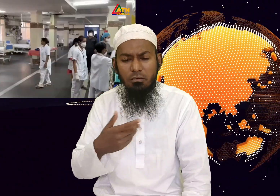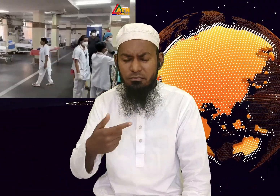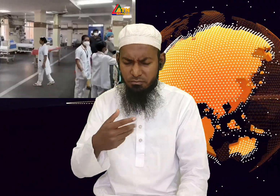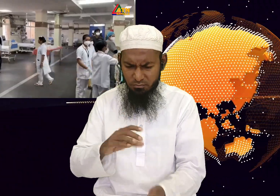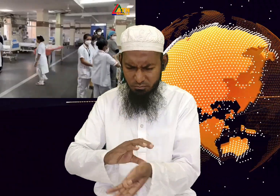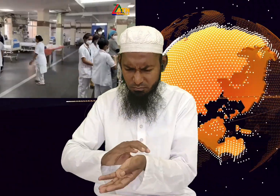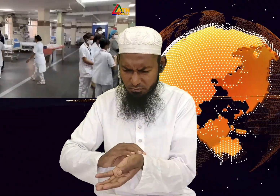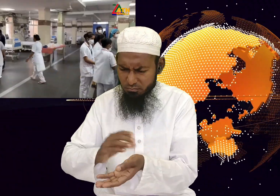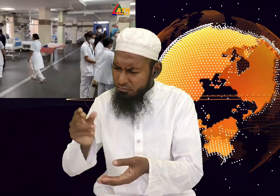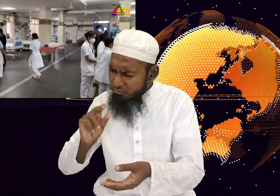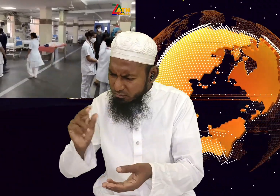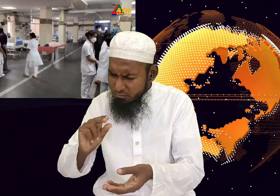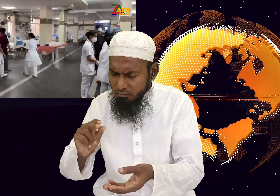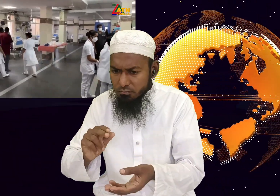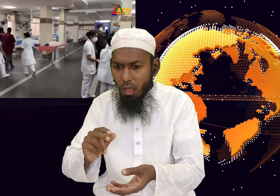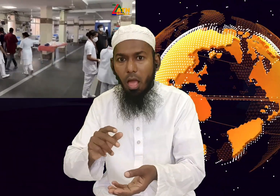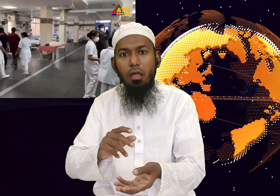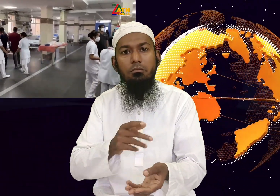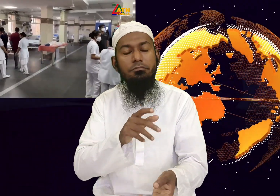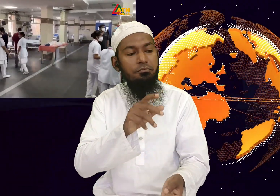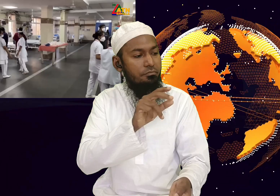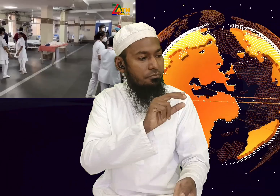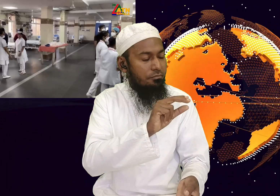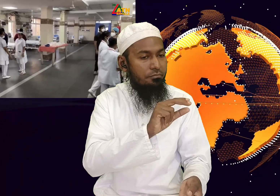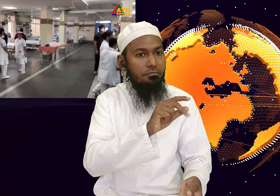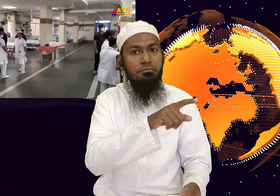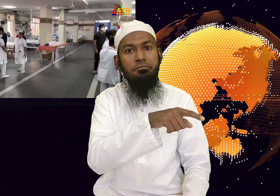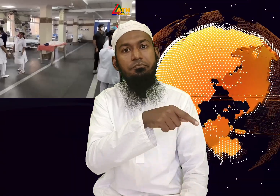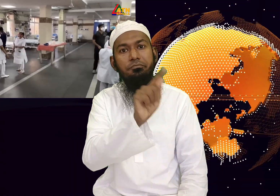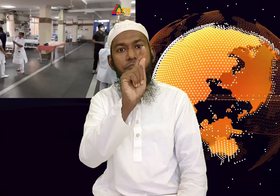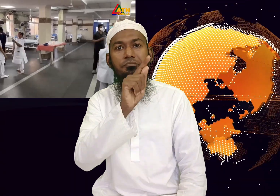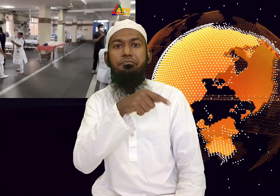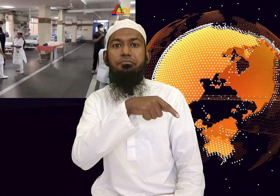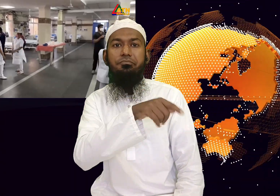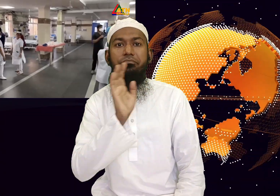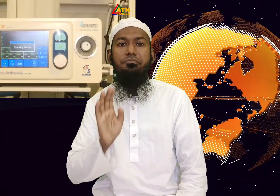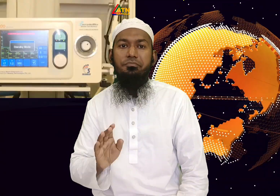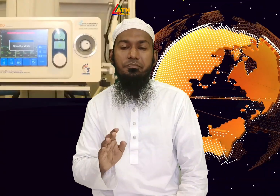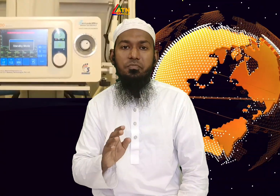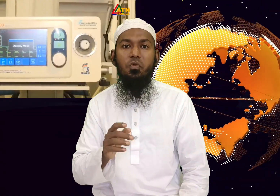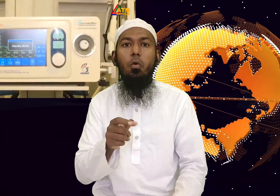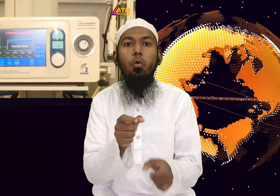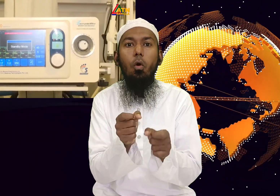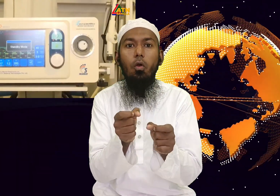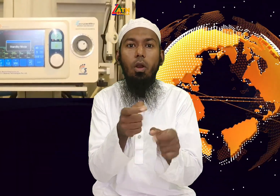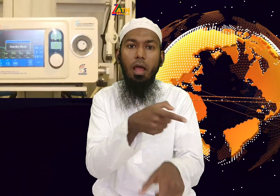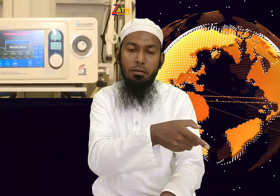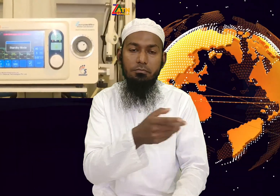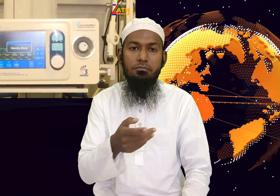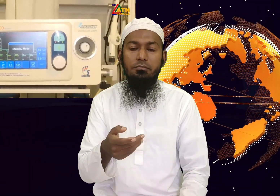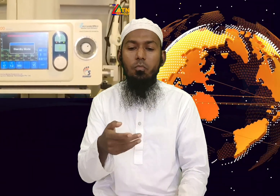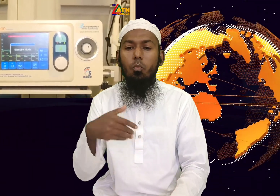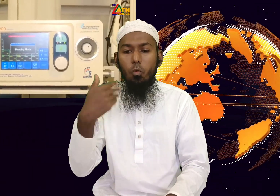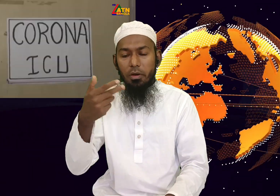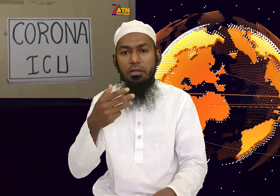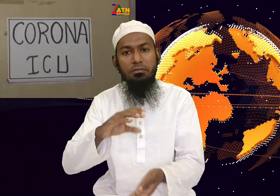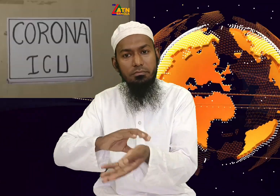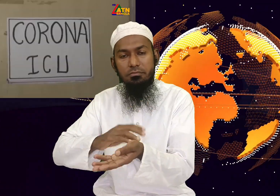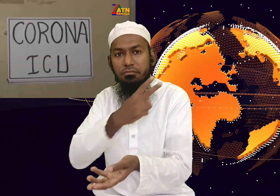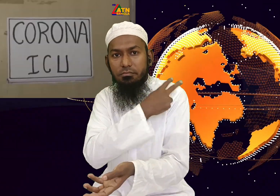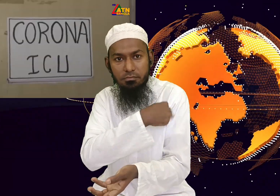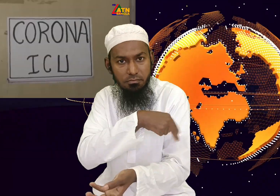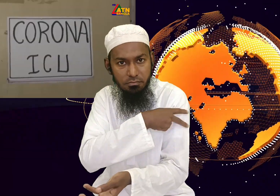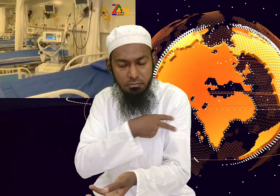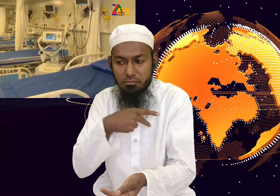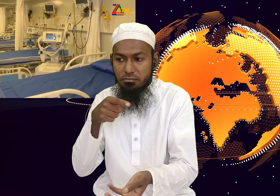হন। পরে ভেলোরের ক্রিশ্চিয়ান মেডিকেল কলেজ হাসপাতালে চিকিৎসাধীন অবস্থায় তার মৃত্যু হয়। এছাড়া কাদাপার ৪৩ বছর বয়সী